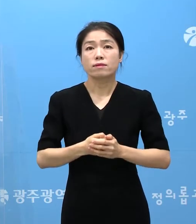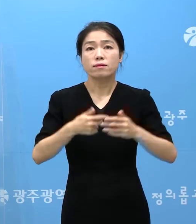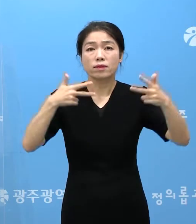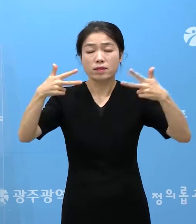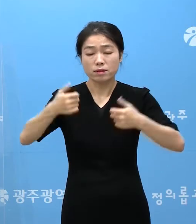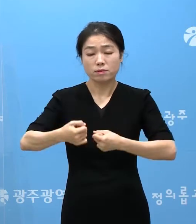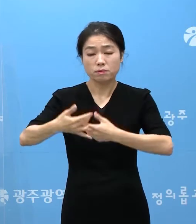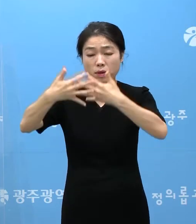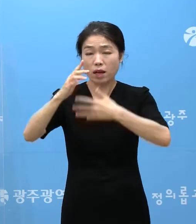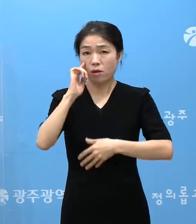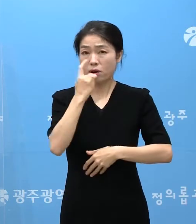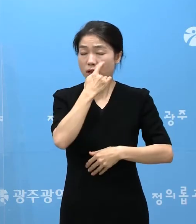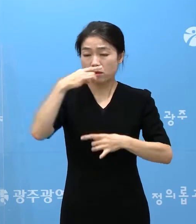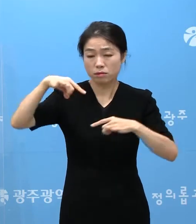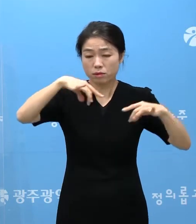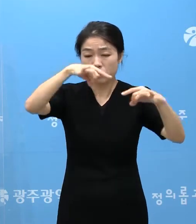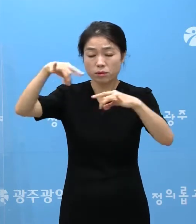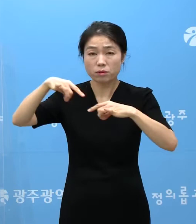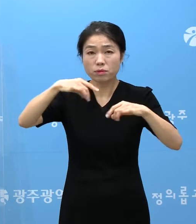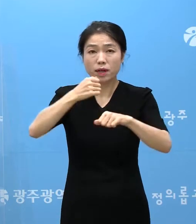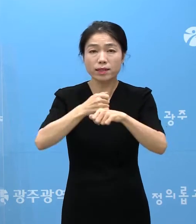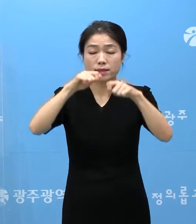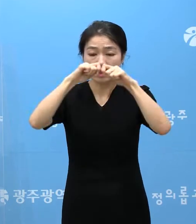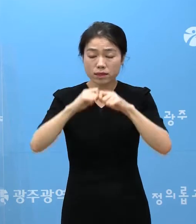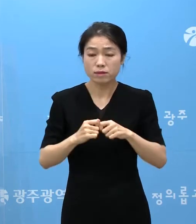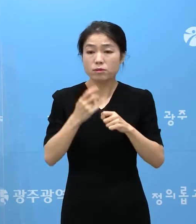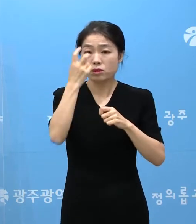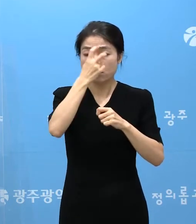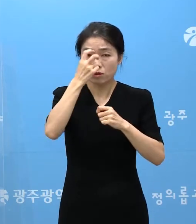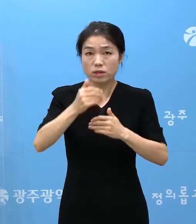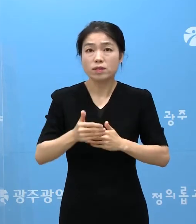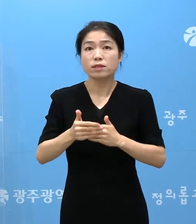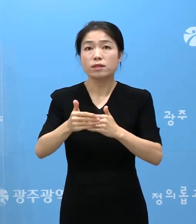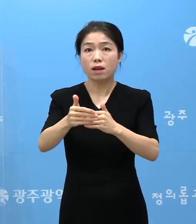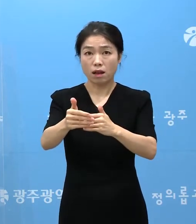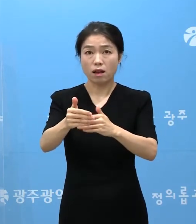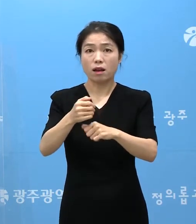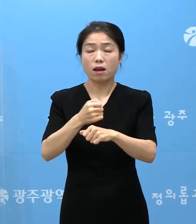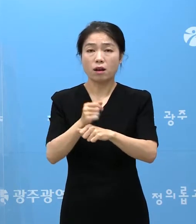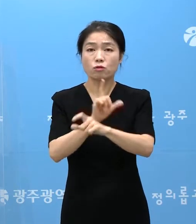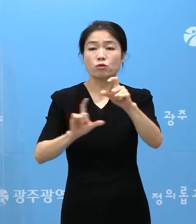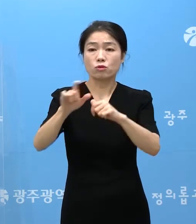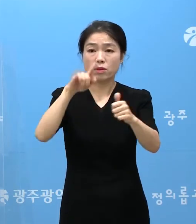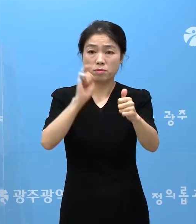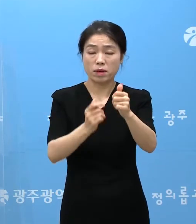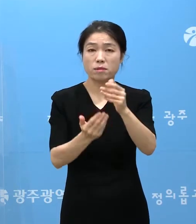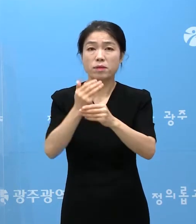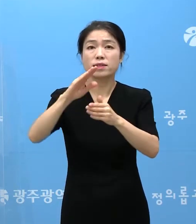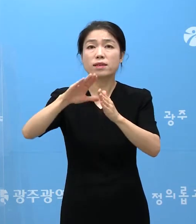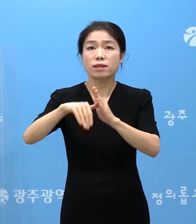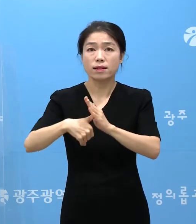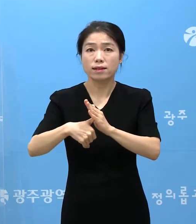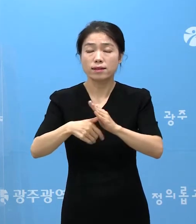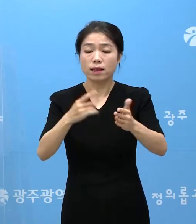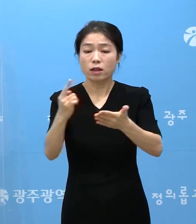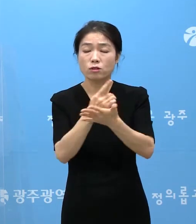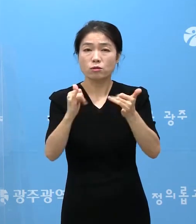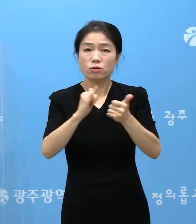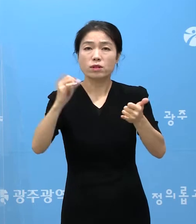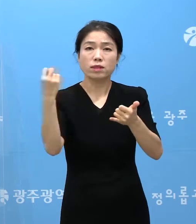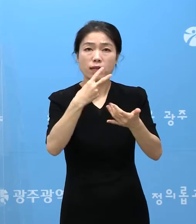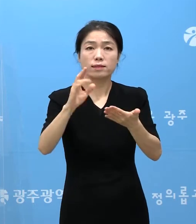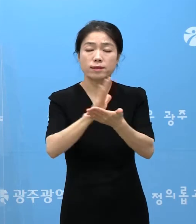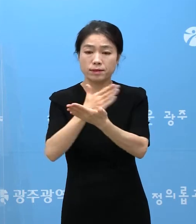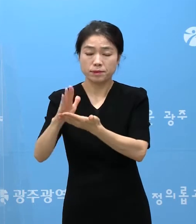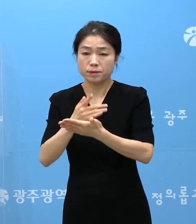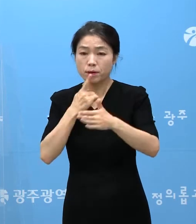CCTV 확인과 GPS 검사 등 심층 역학조사를 실시하여 추가 확진자 발생 시 접촉자 재분류